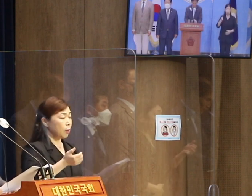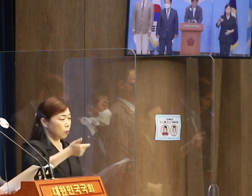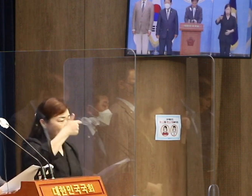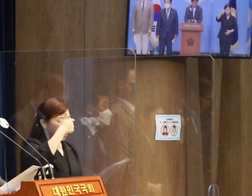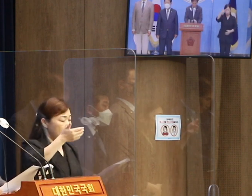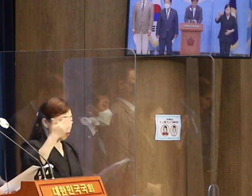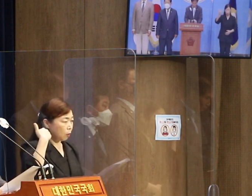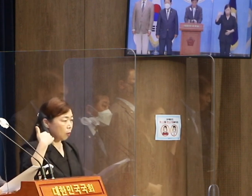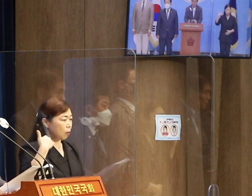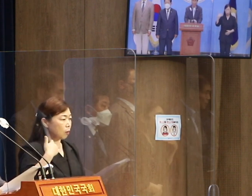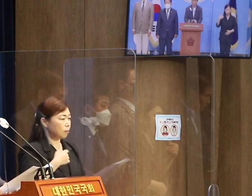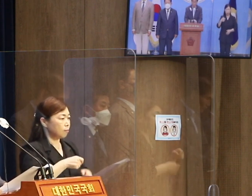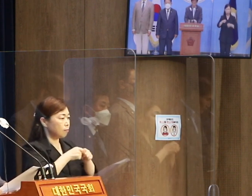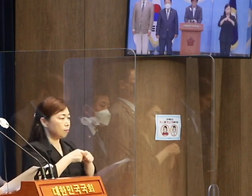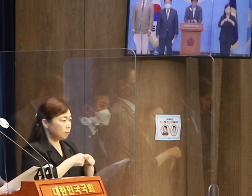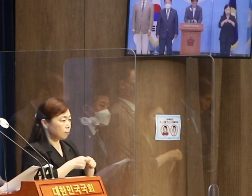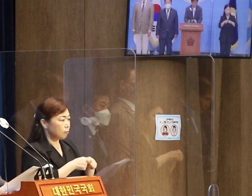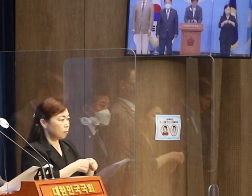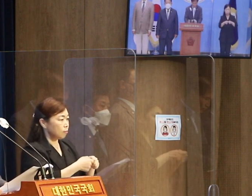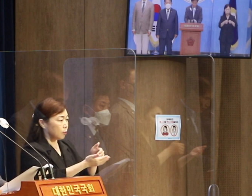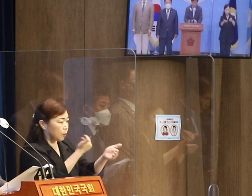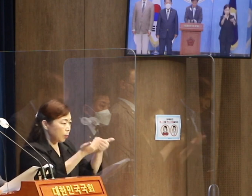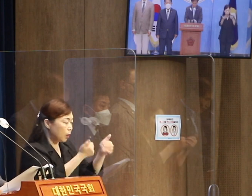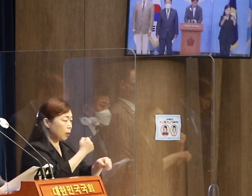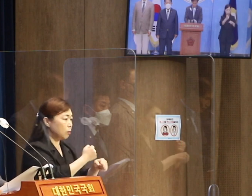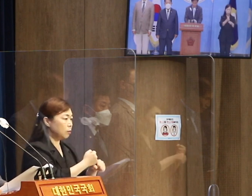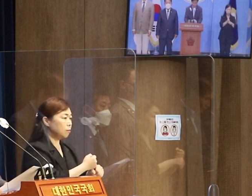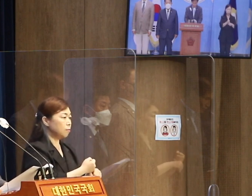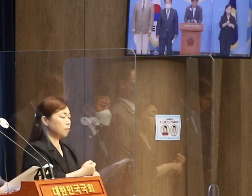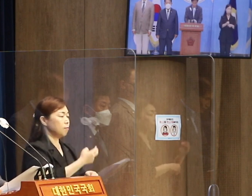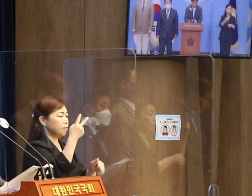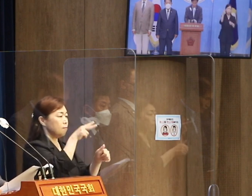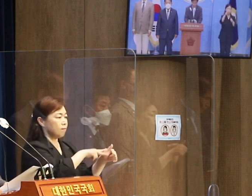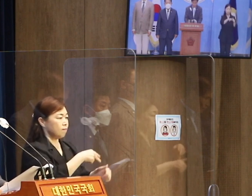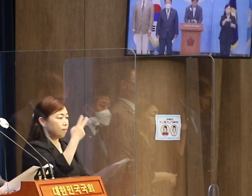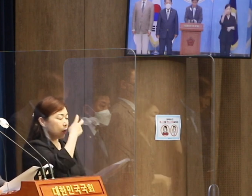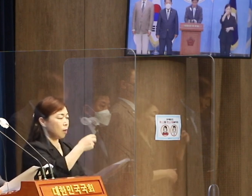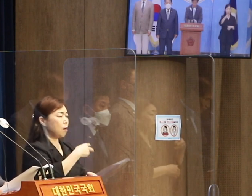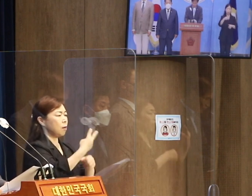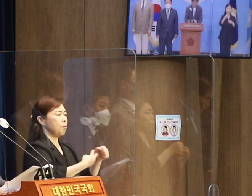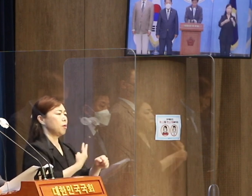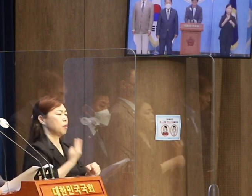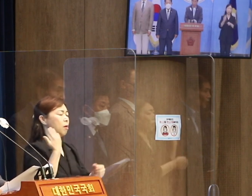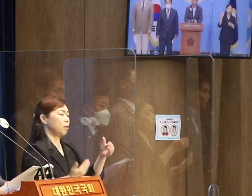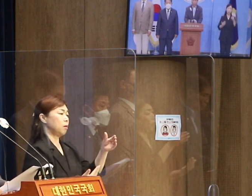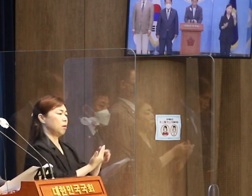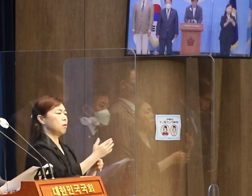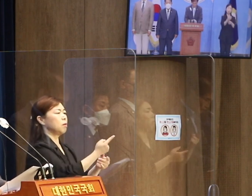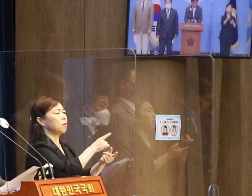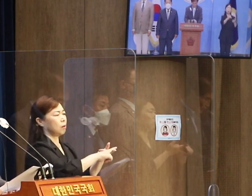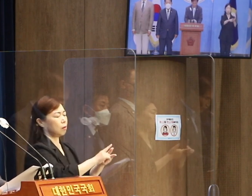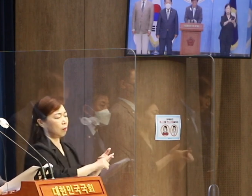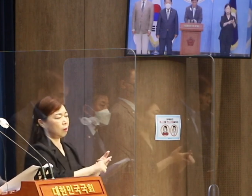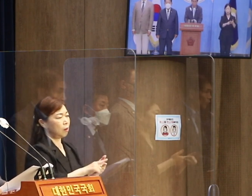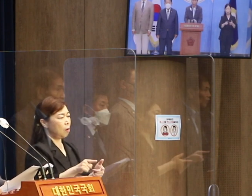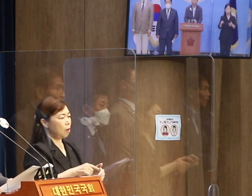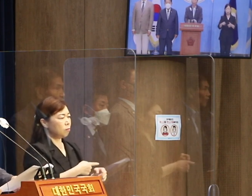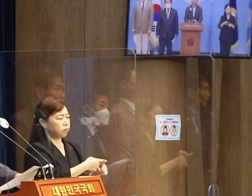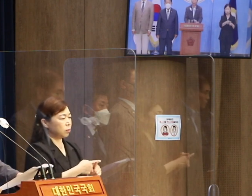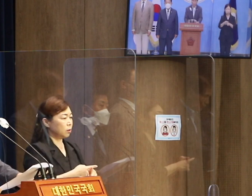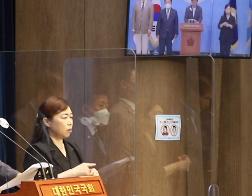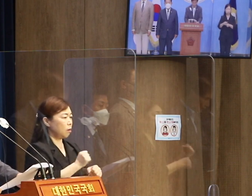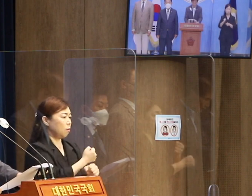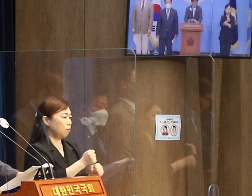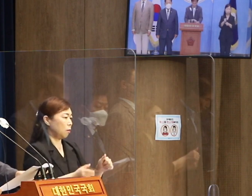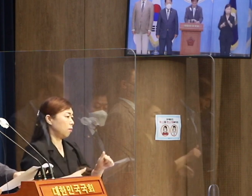과거를 들여다보며 마치 사정기관이 된 양 3년 전 일을 꺼내들어 없던 죄를 만들려고